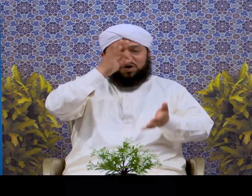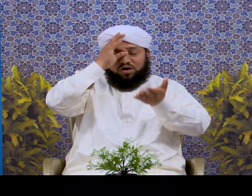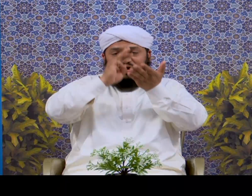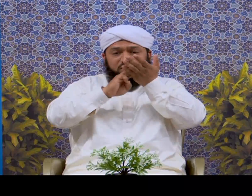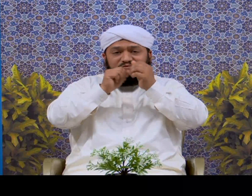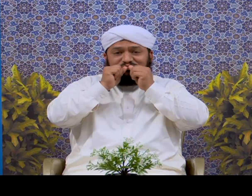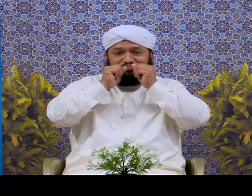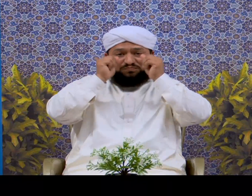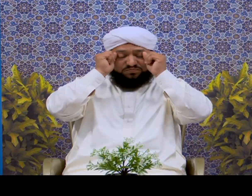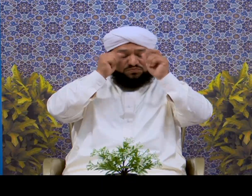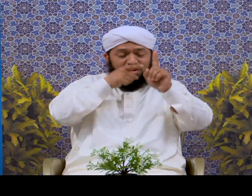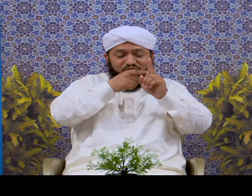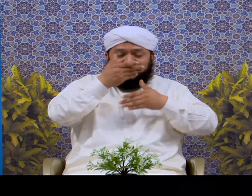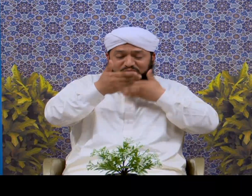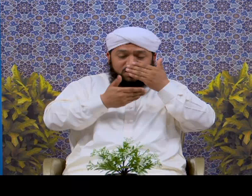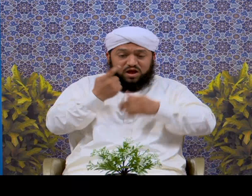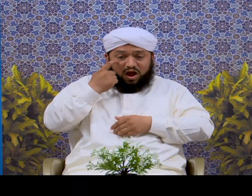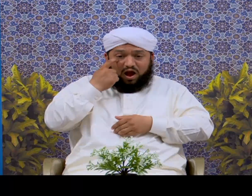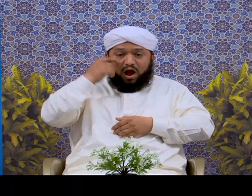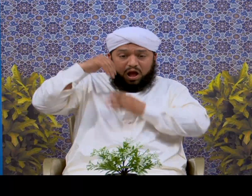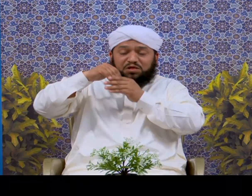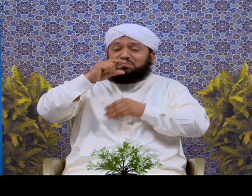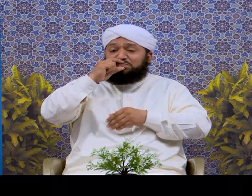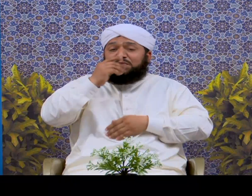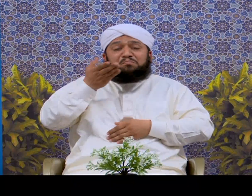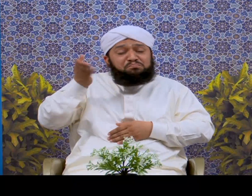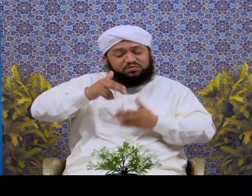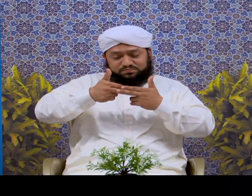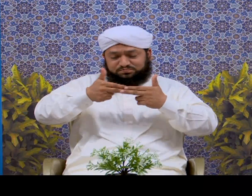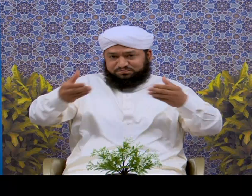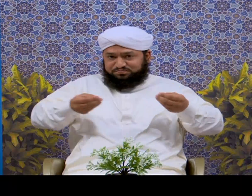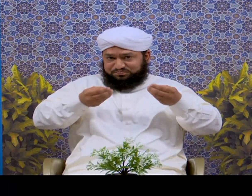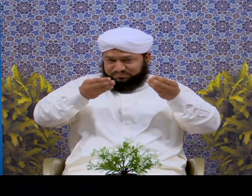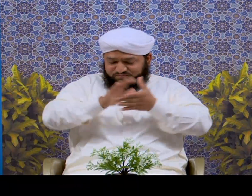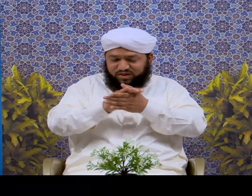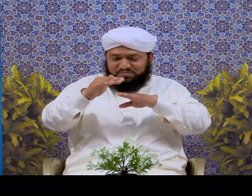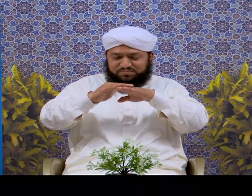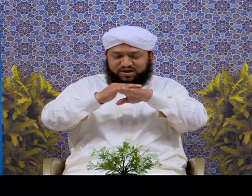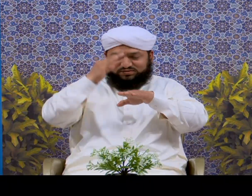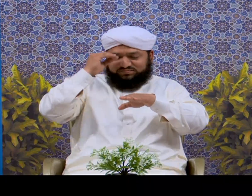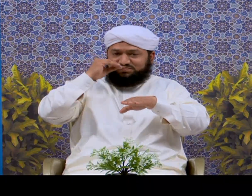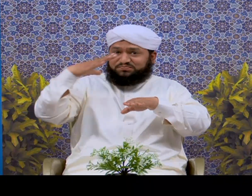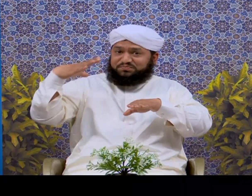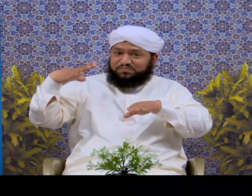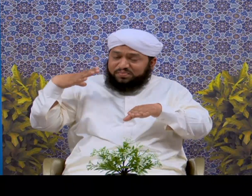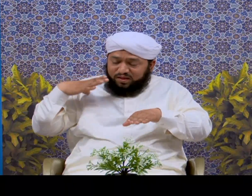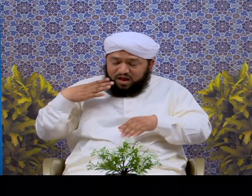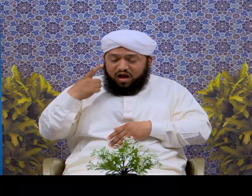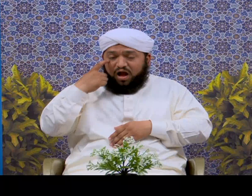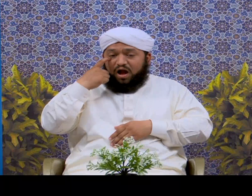برکاتہم العالیہ آنکھ کے روزے کی تفصیل بیان کرتے ہوئے فرماتے ہیں، میٹھے اسلامی بھائیوں، آنکھ کا روزہ اس طرح